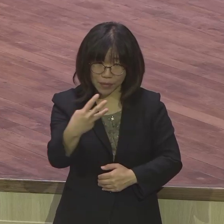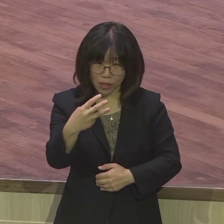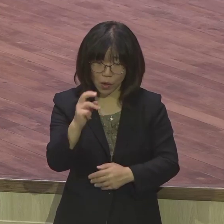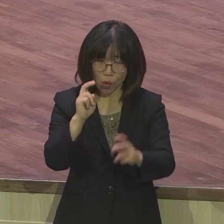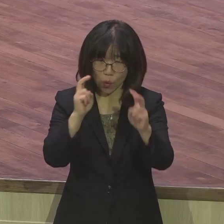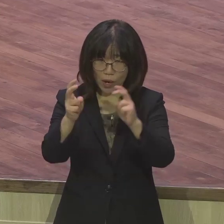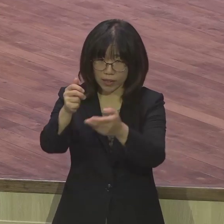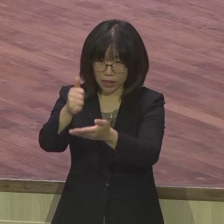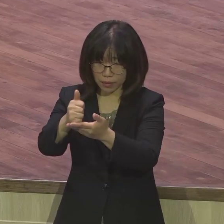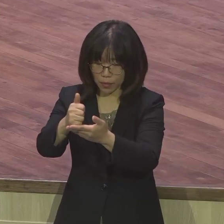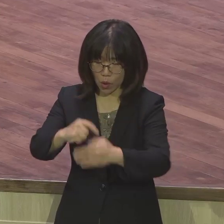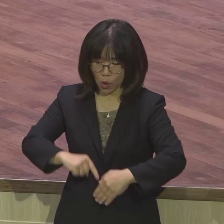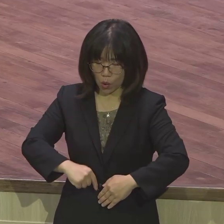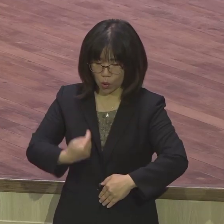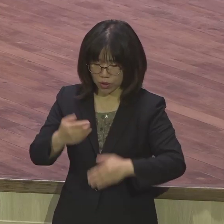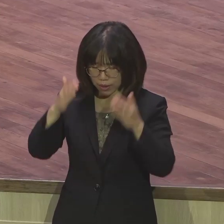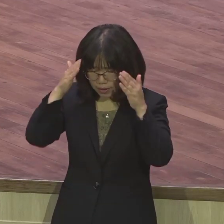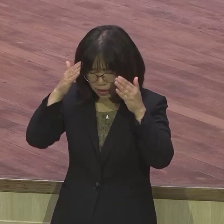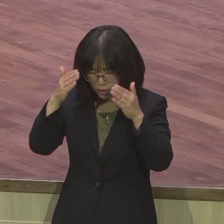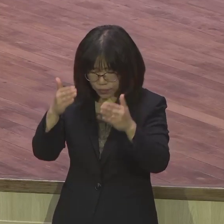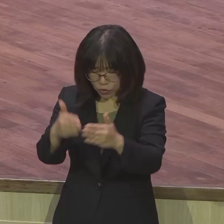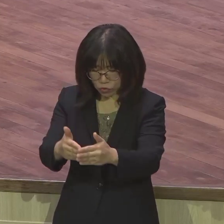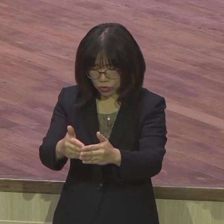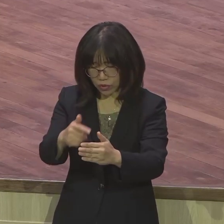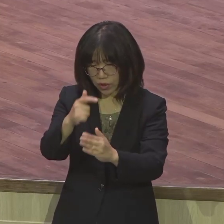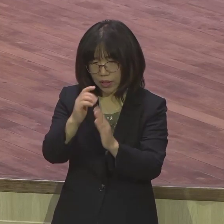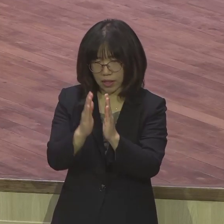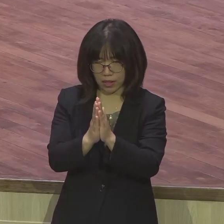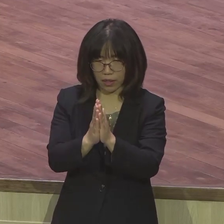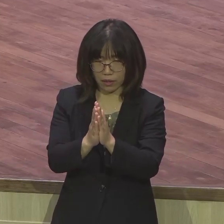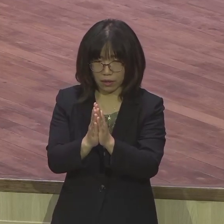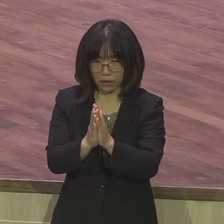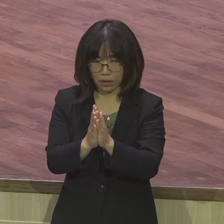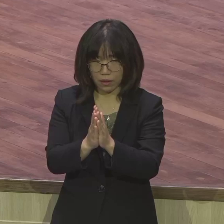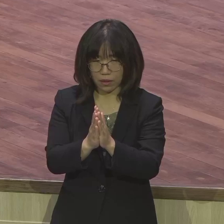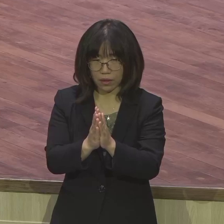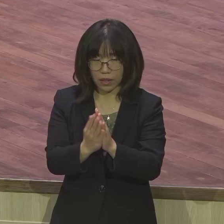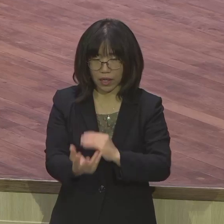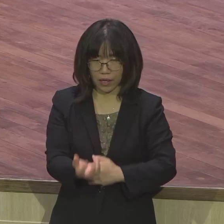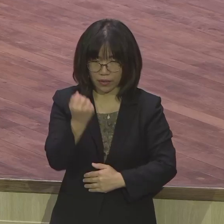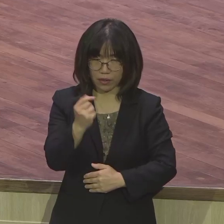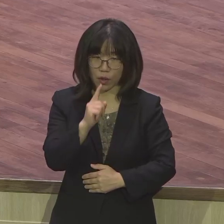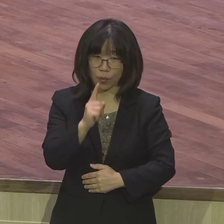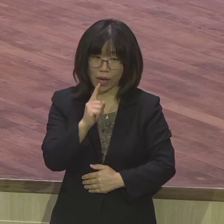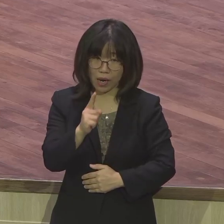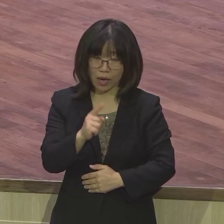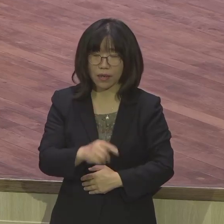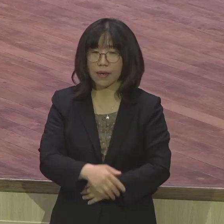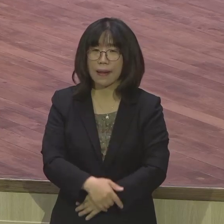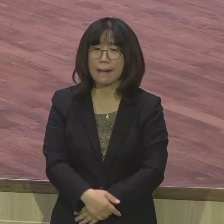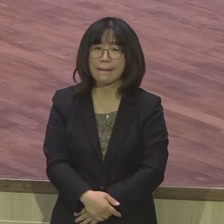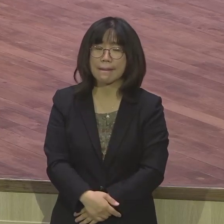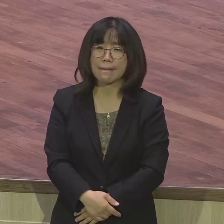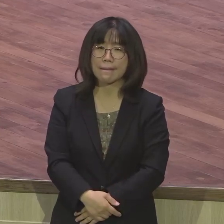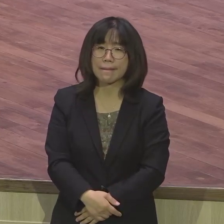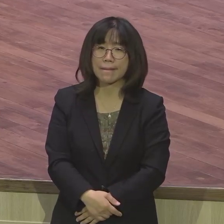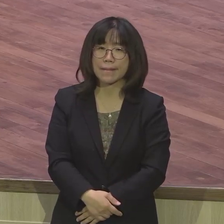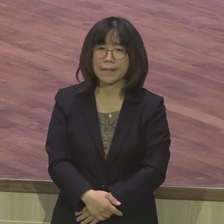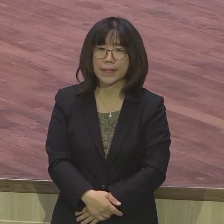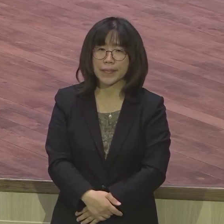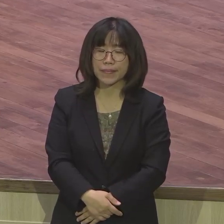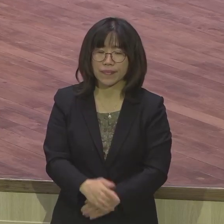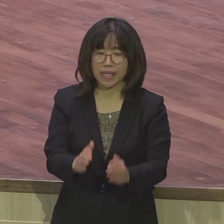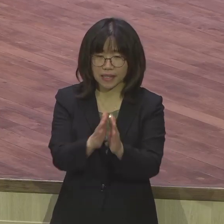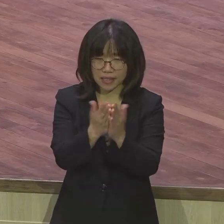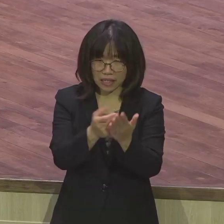이렇게 집중하는 시간을 갖더라고요. 혼자 생각하는 걸 막 깊게 생각해가지고 사업을 구성하고 결정한다 이렇게 그 책을 읽은